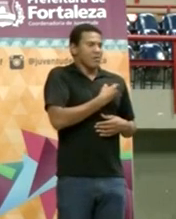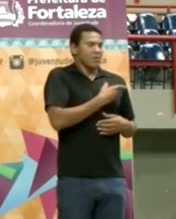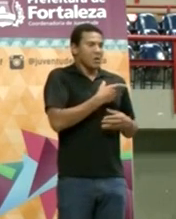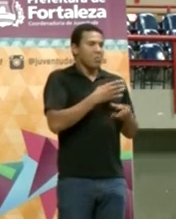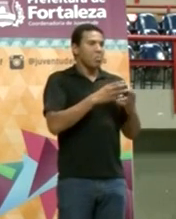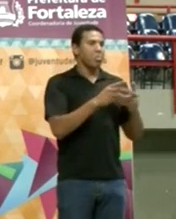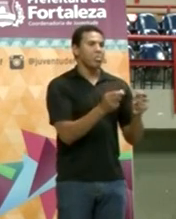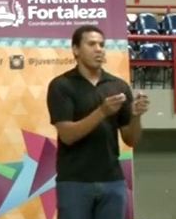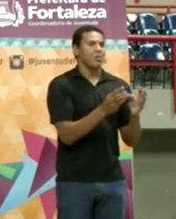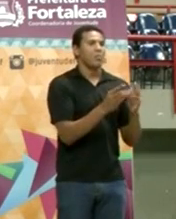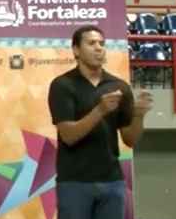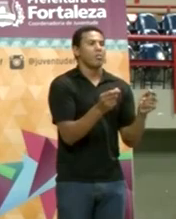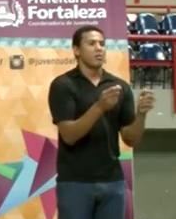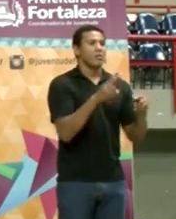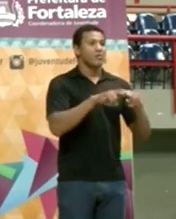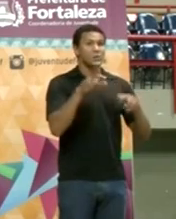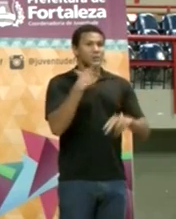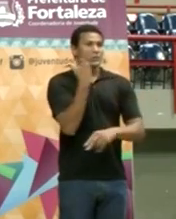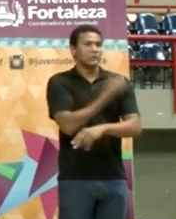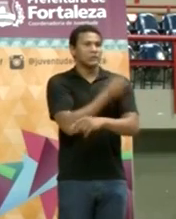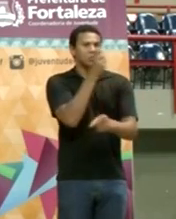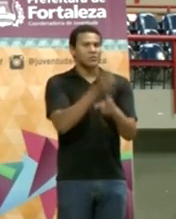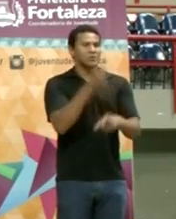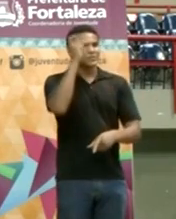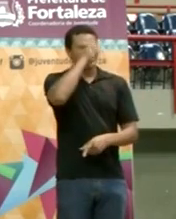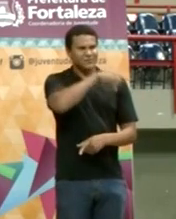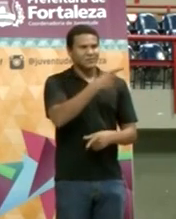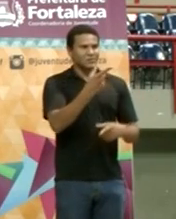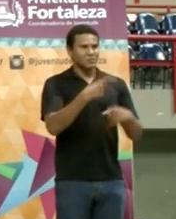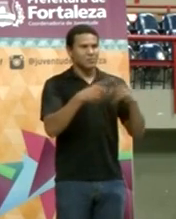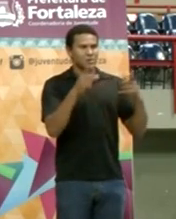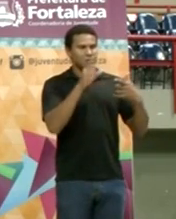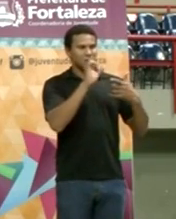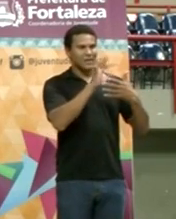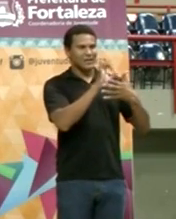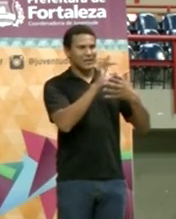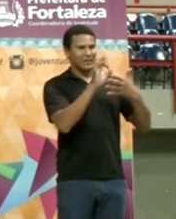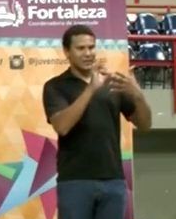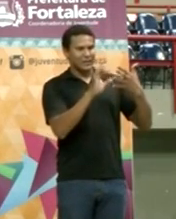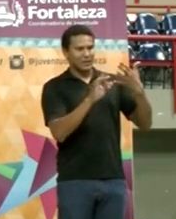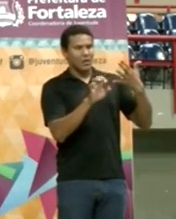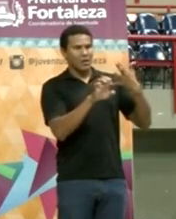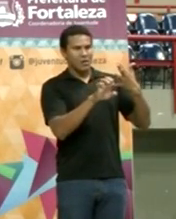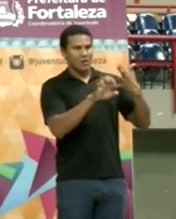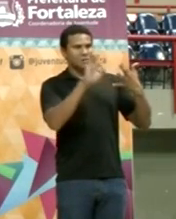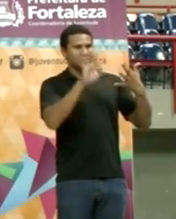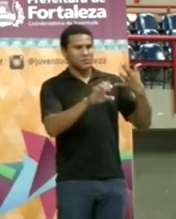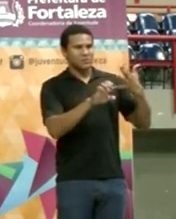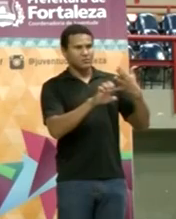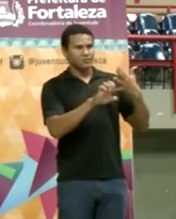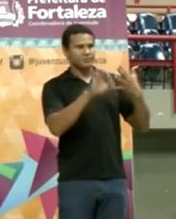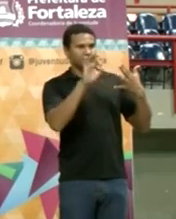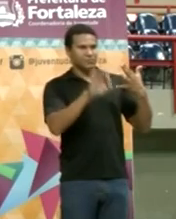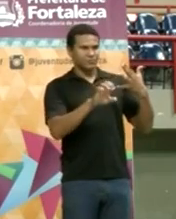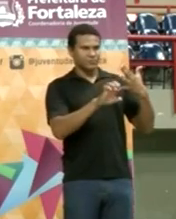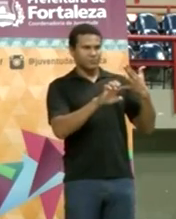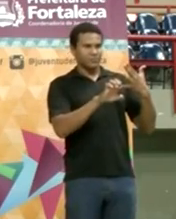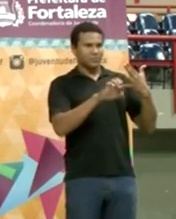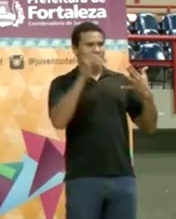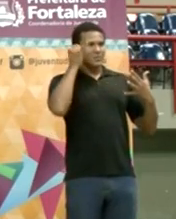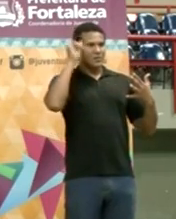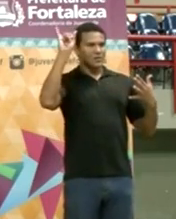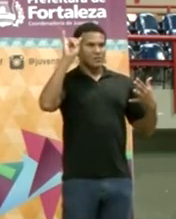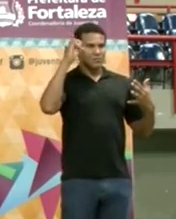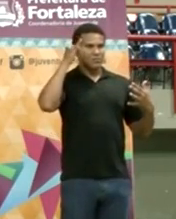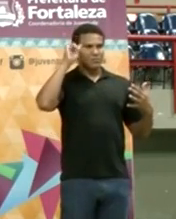a descoberta de uma vacina. Por eliminação, seria a letra E. Impedir, de alguma maneira, a replicação da molécula de ácido